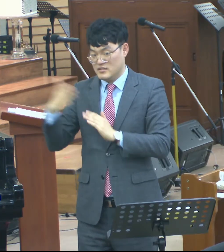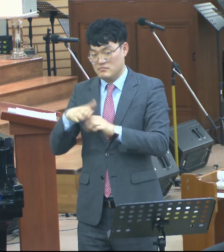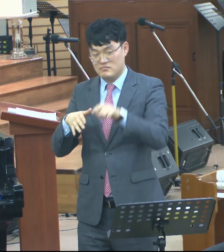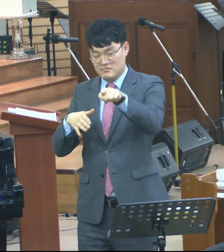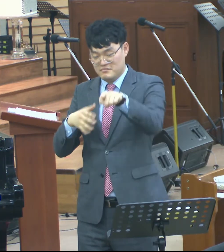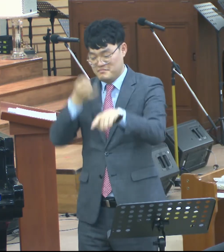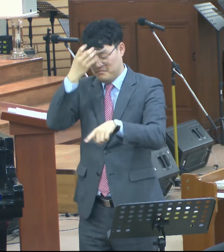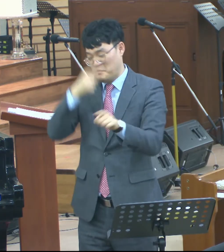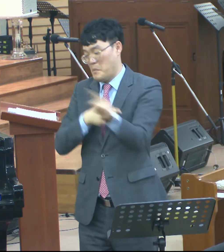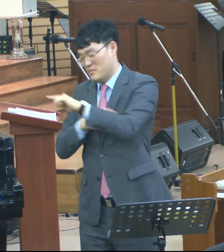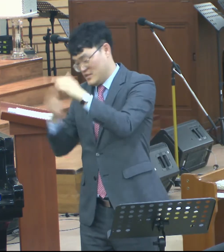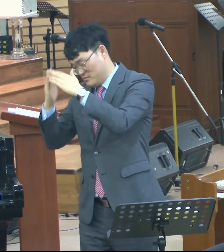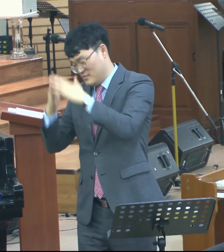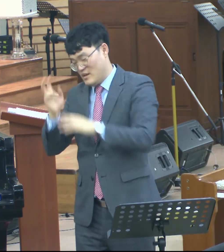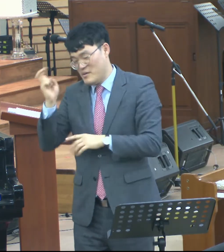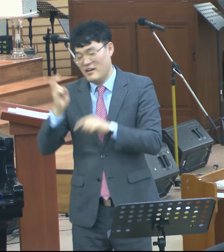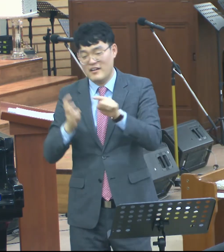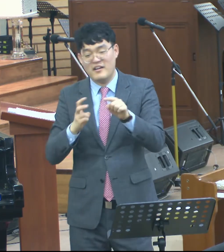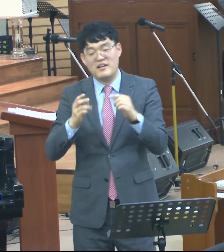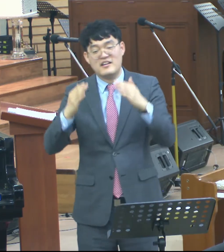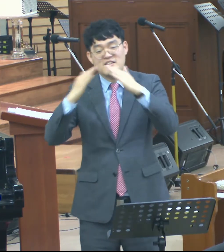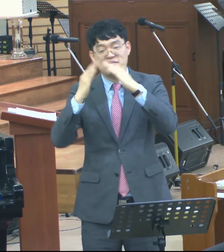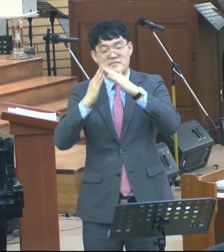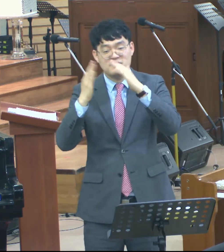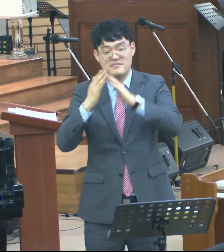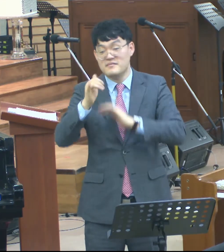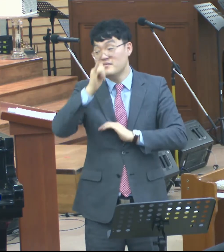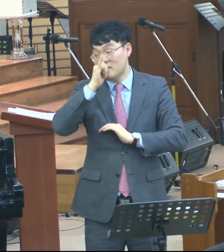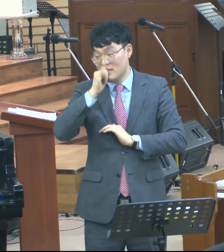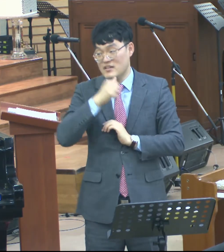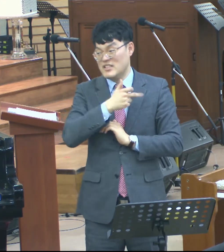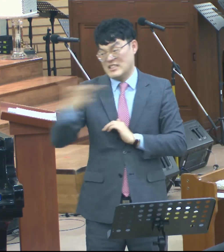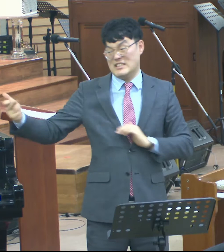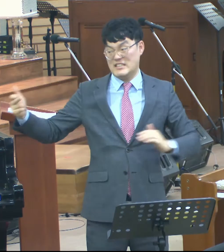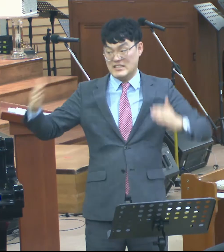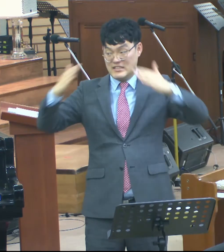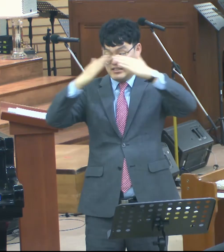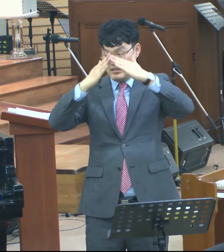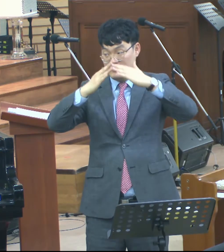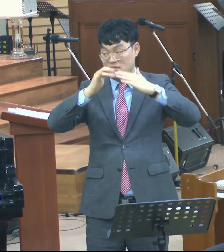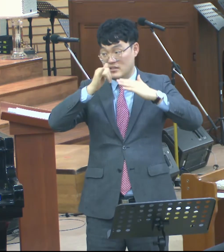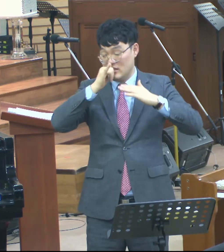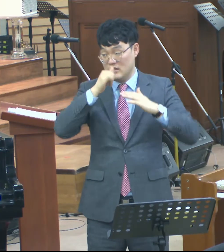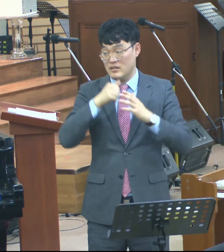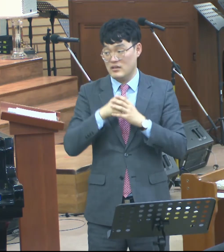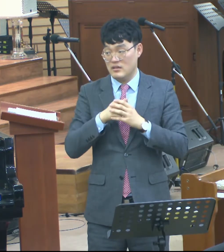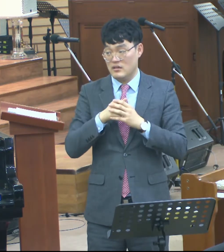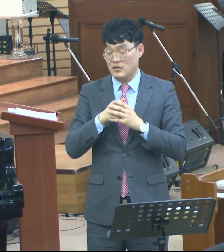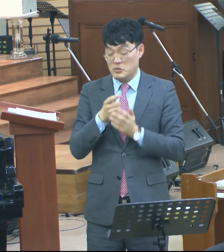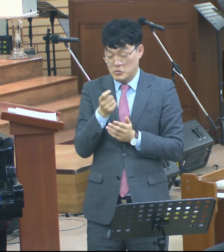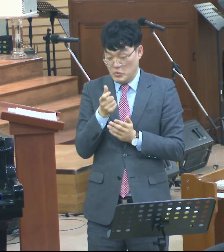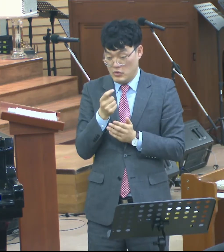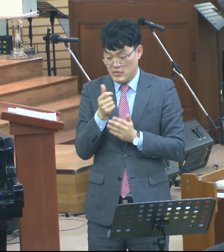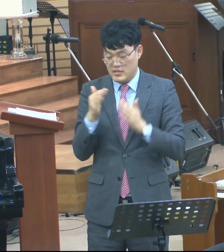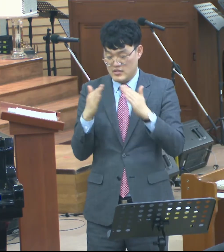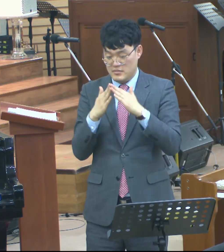거기 주택이 하나가 이렇게 몇 평이 작은 집이 하나 들어와 있어요. 들어와 있는데